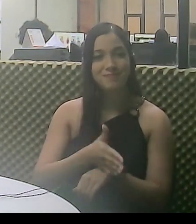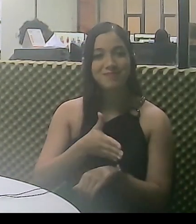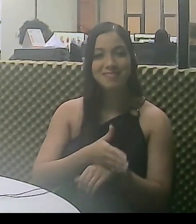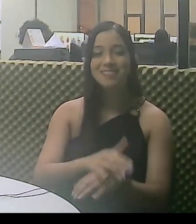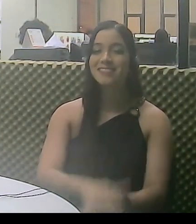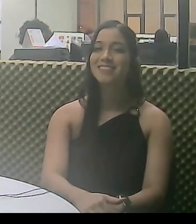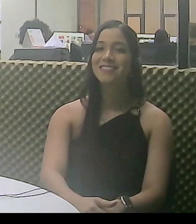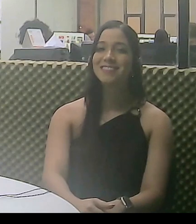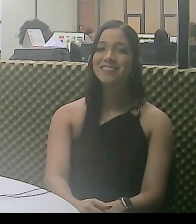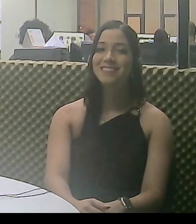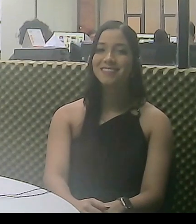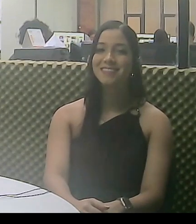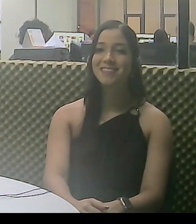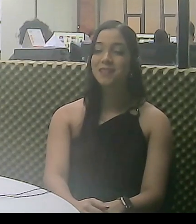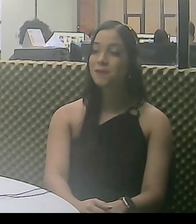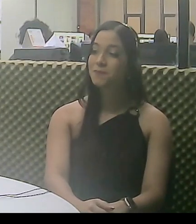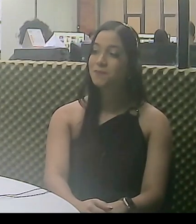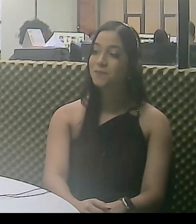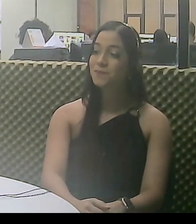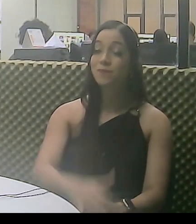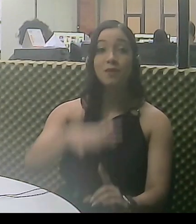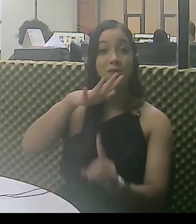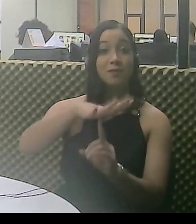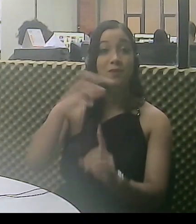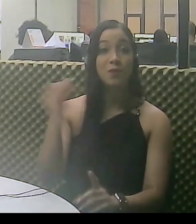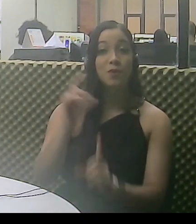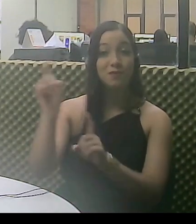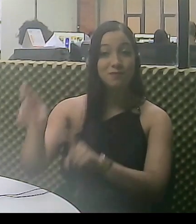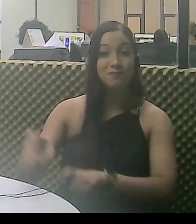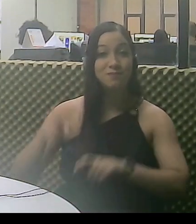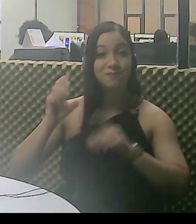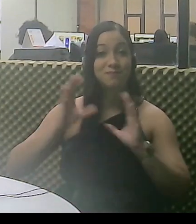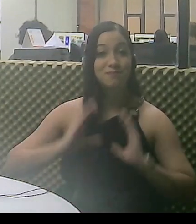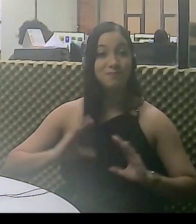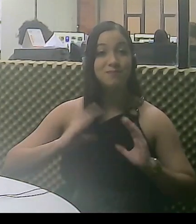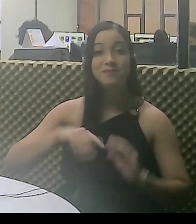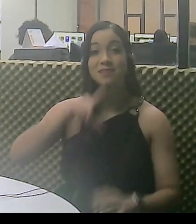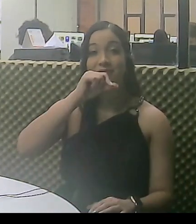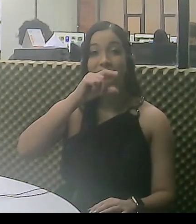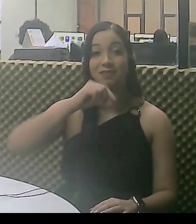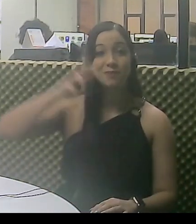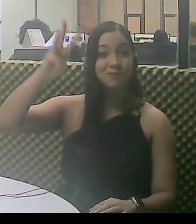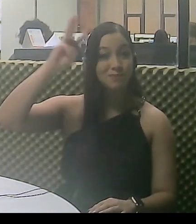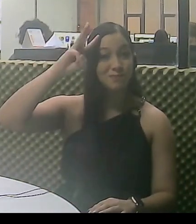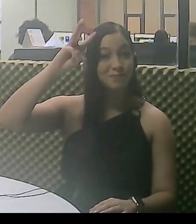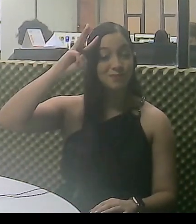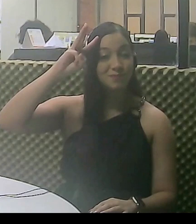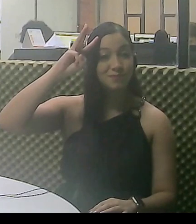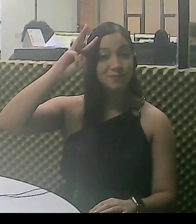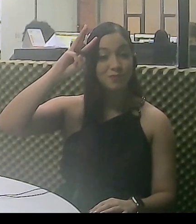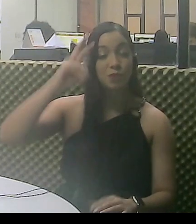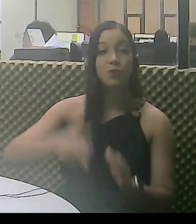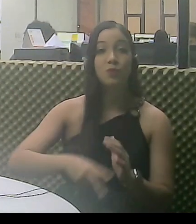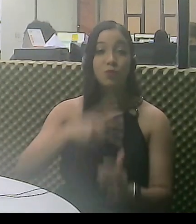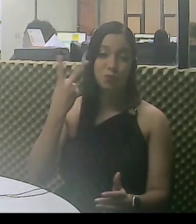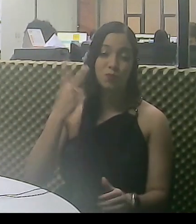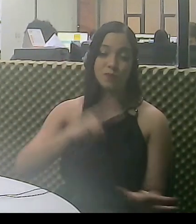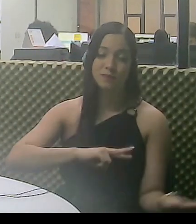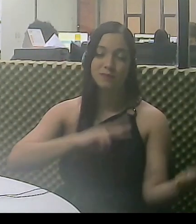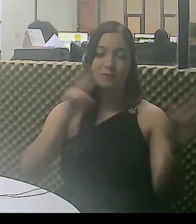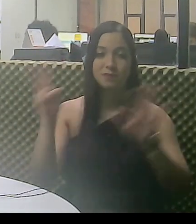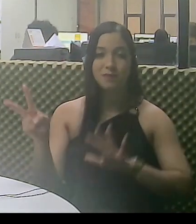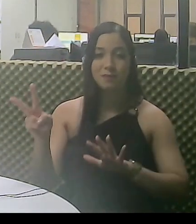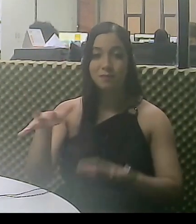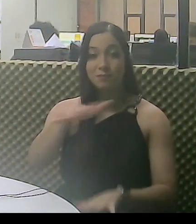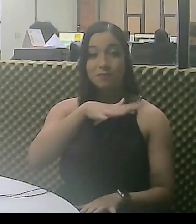participe! A Feira Novo Agro estará no Parque do Sabiá nesta terça-feira. Com duas edições semanais,